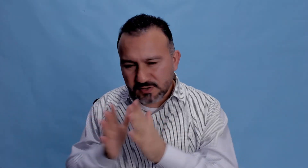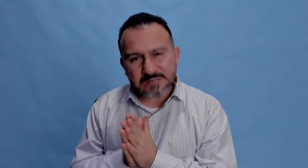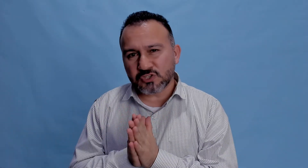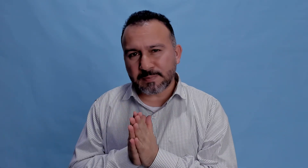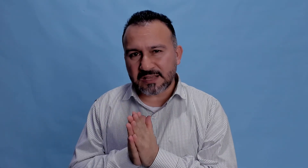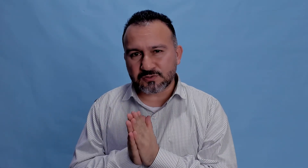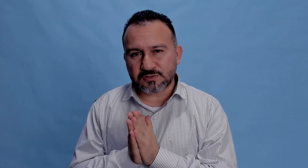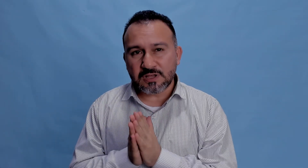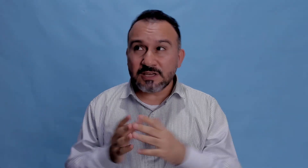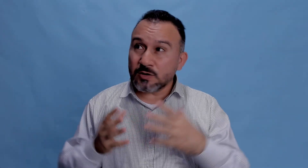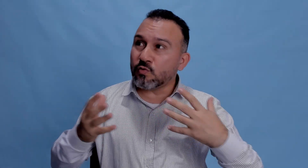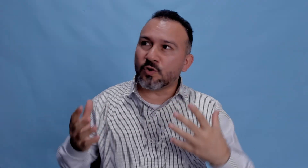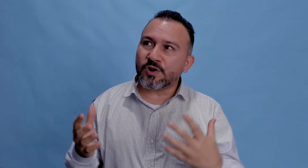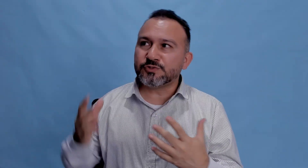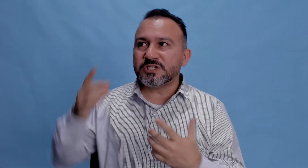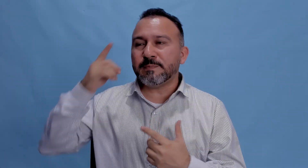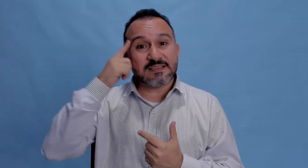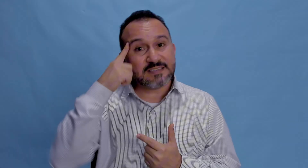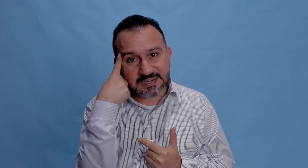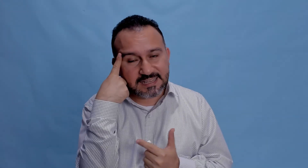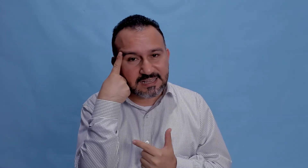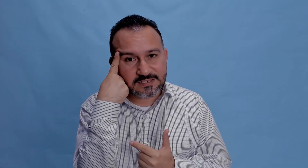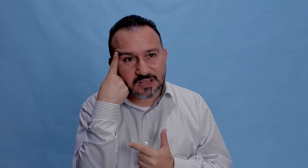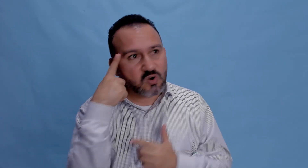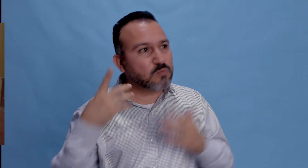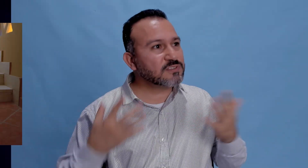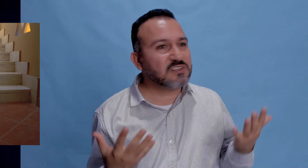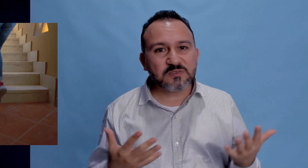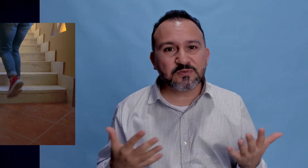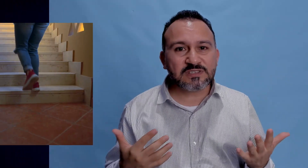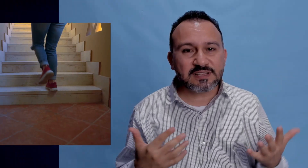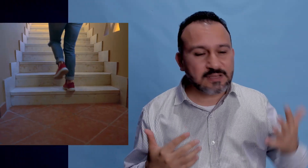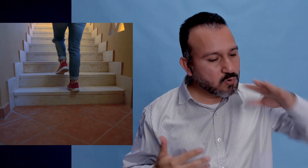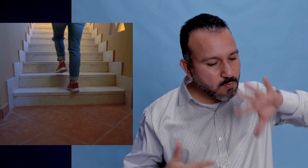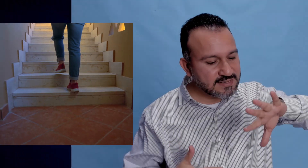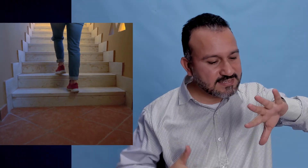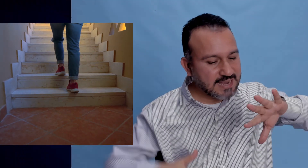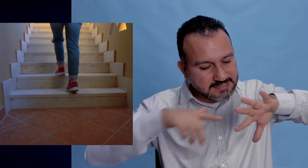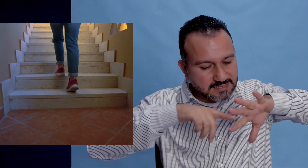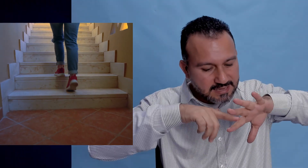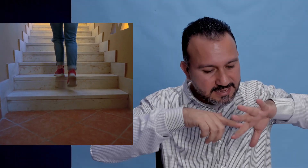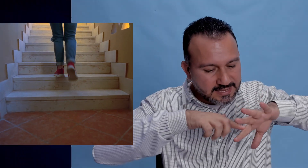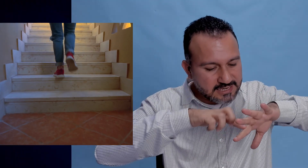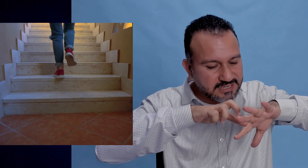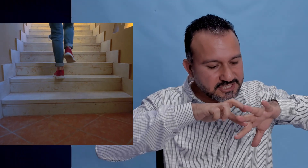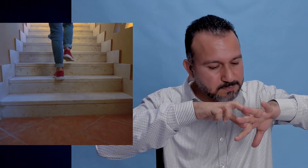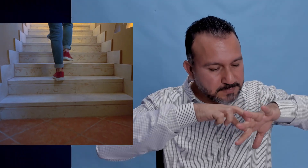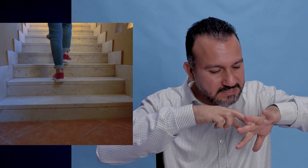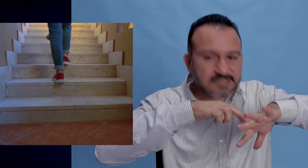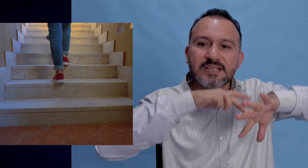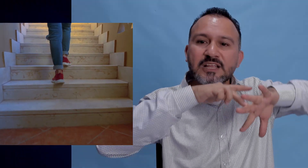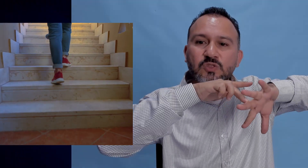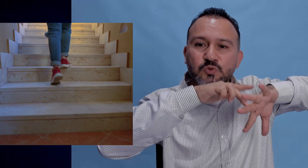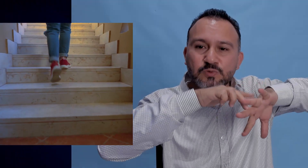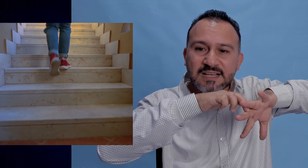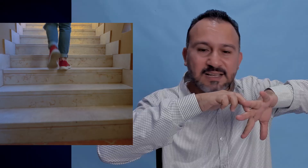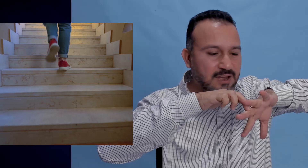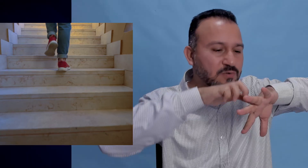próximos passos. E eu gosto de pensar neles como se eles fossem uma escada em que a gente pisa num degrau